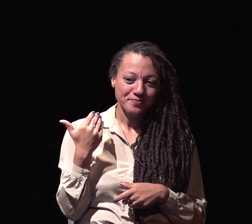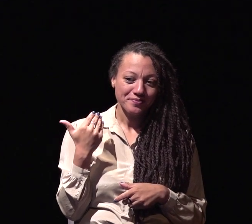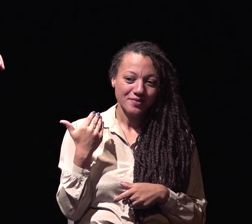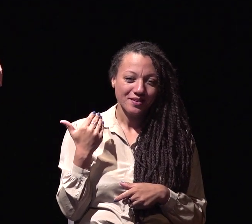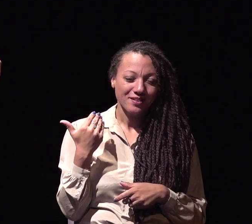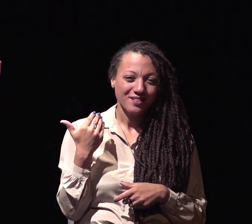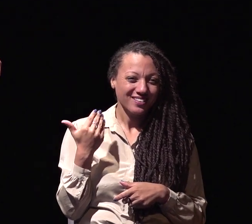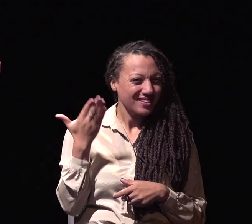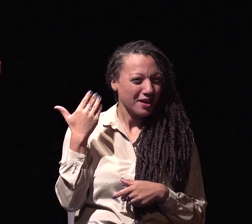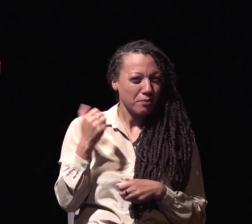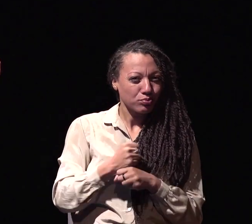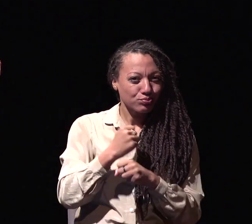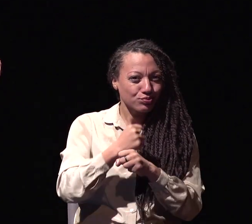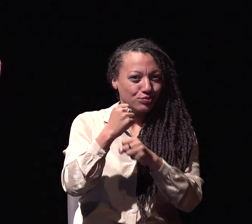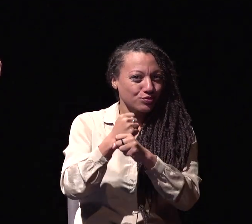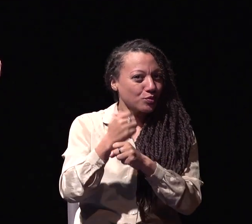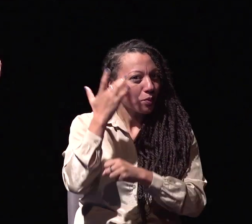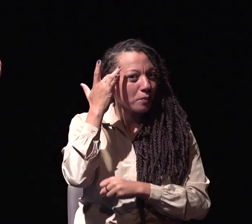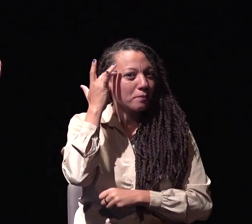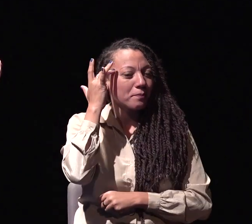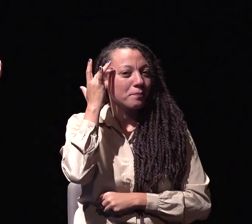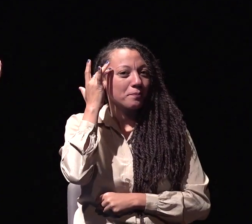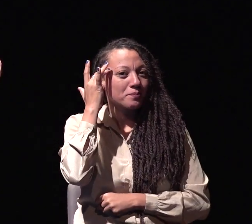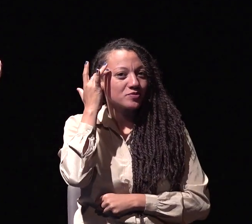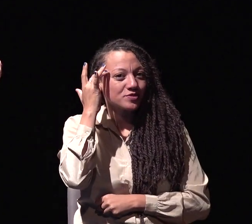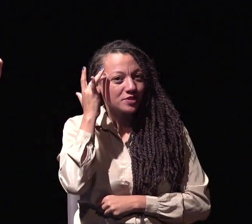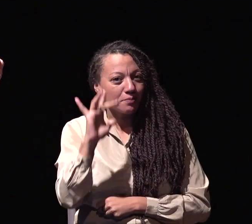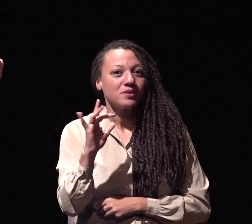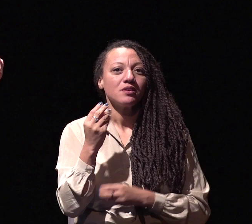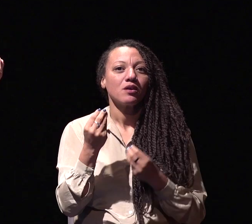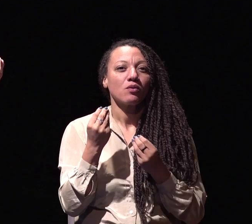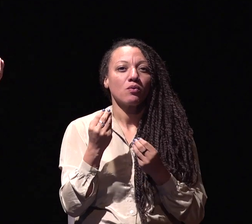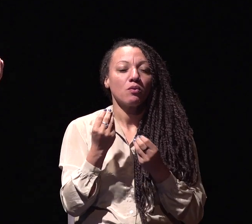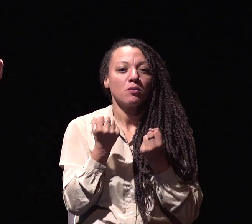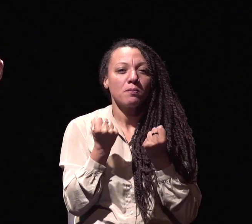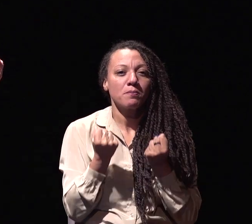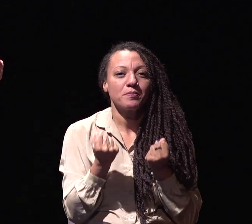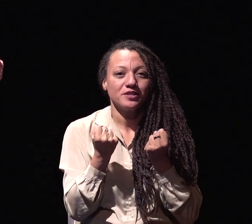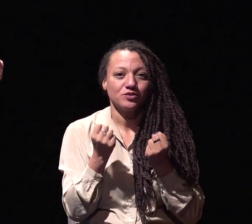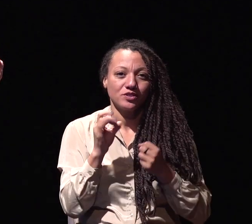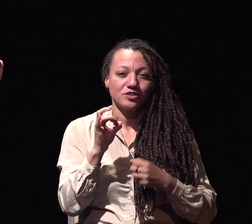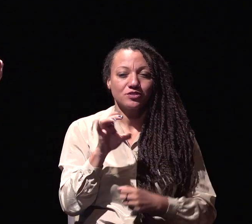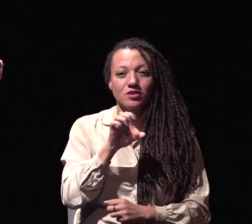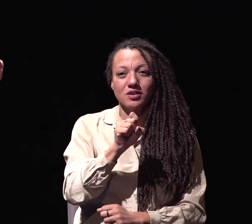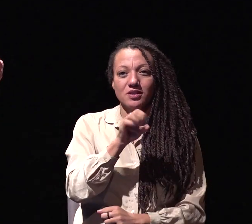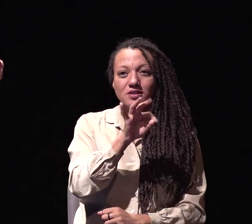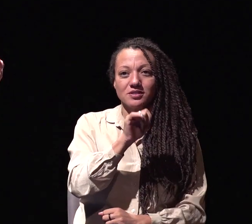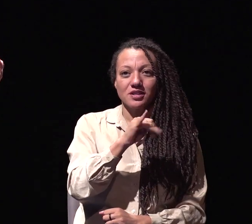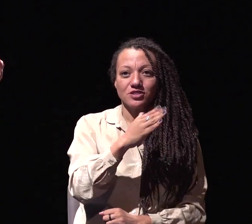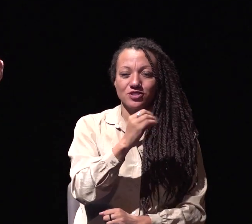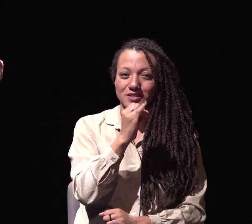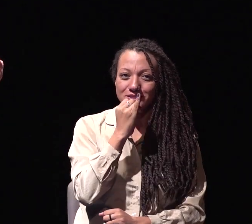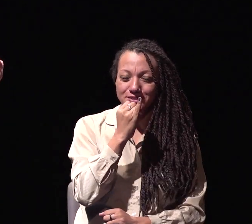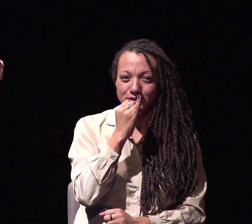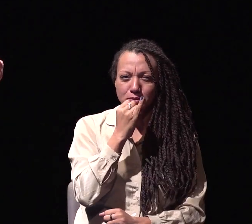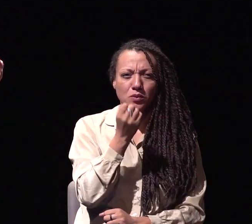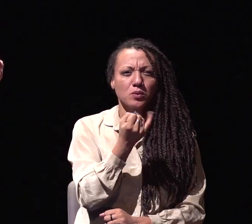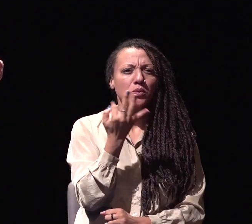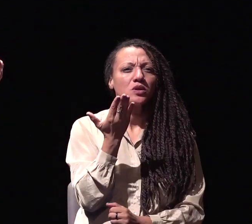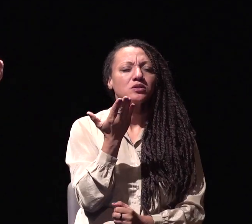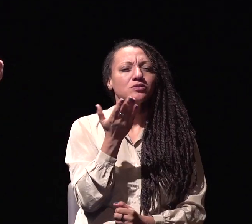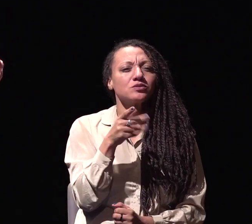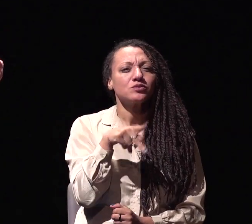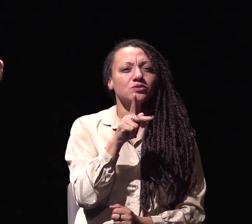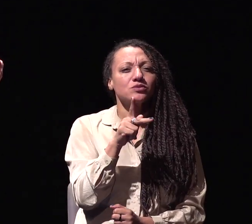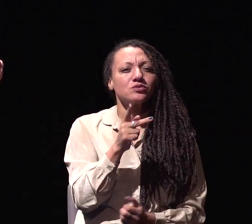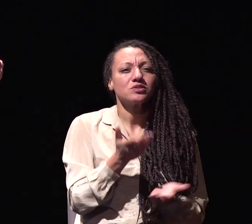essa estrutura foi calculada, não se calculava uma coisa que se chama carga dinâmica. Se calculava carga estática, ou seja, quantos quilos uma estrutura